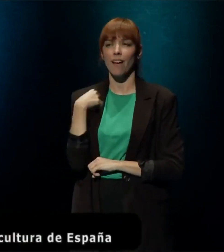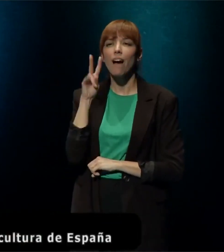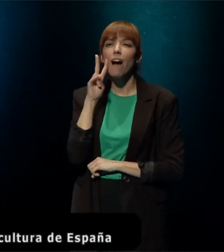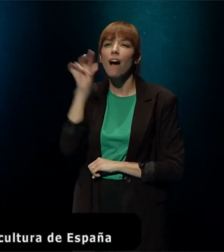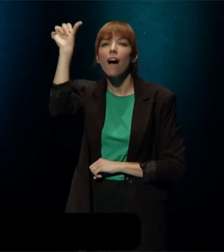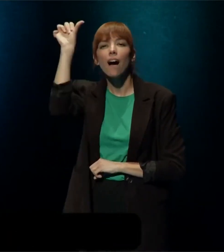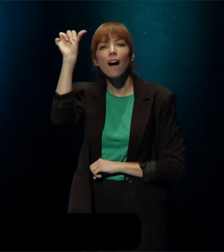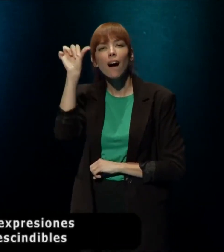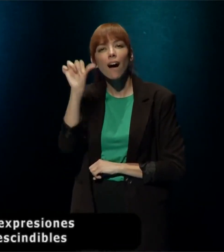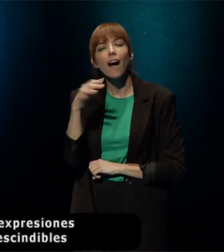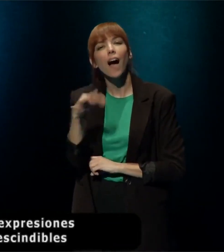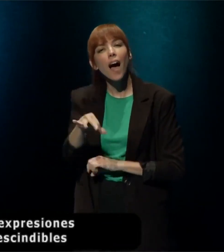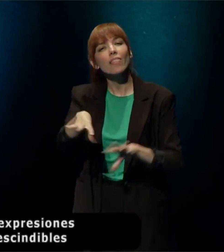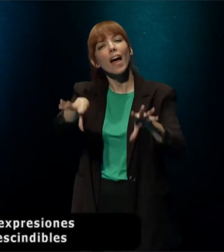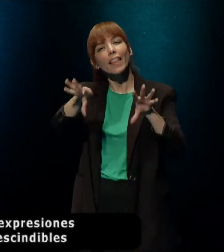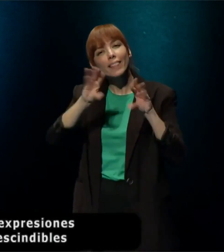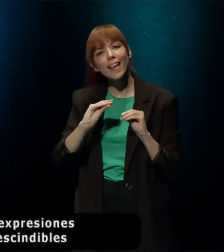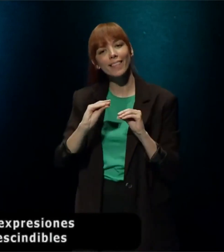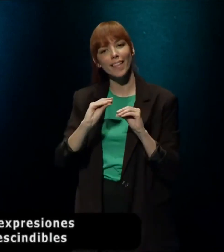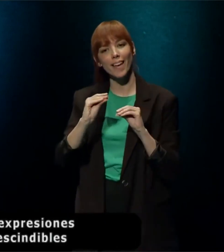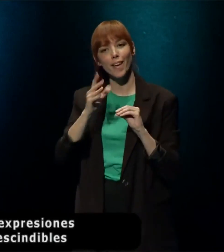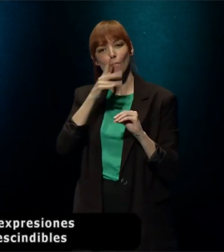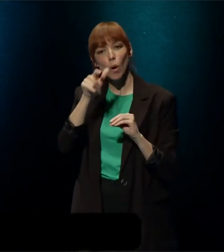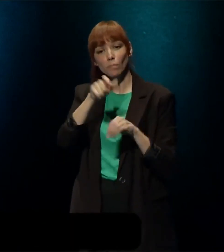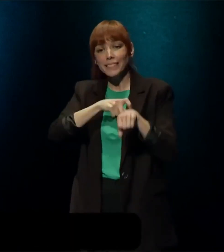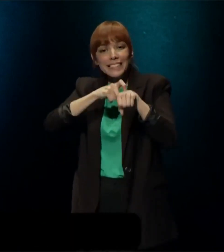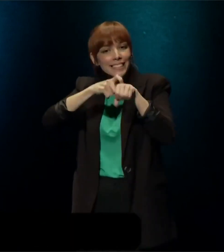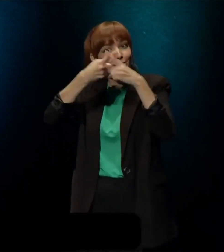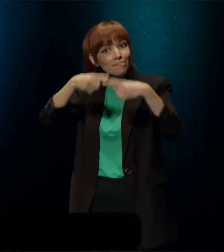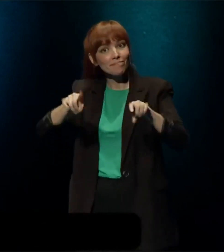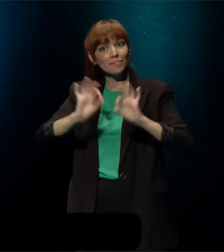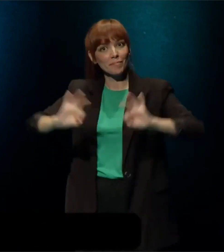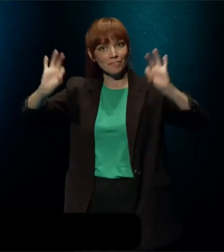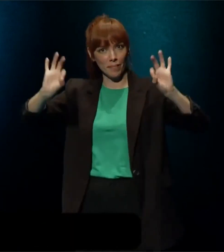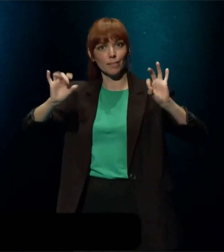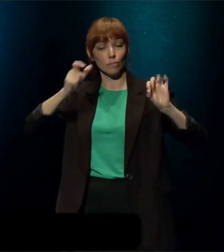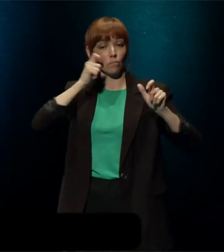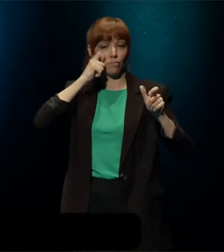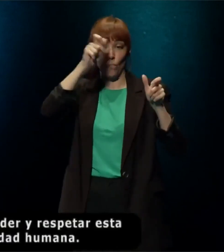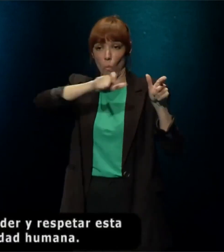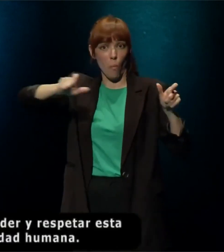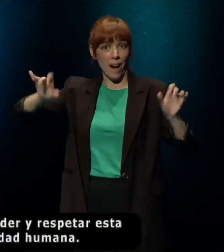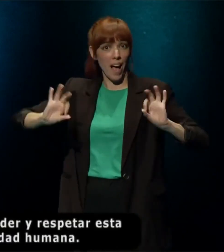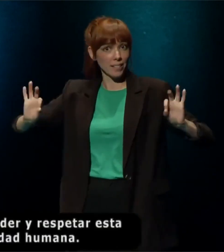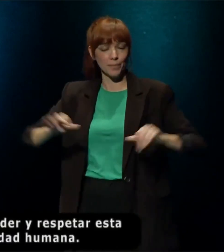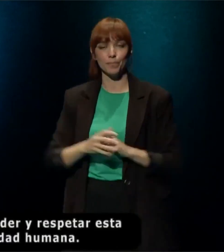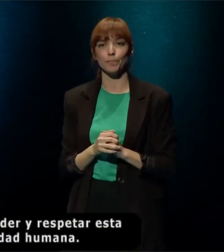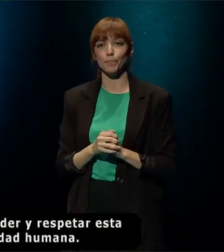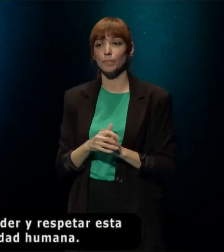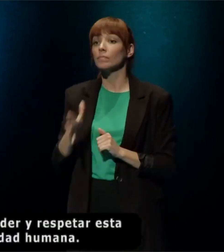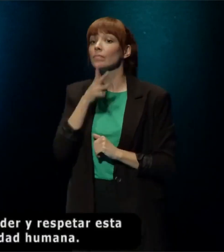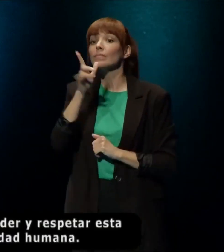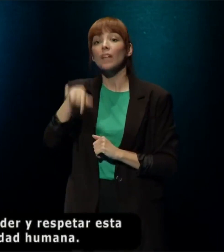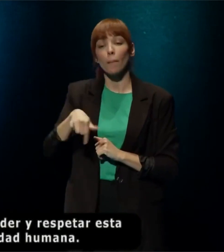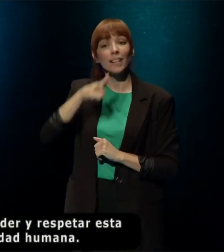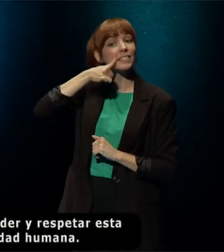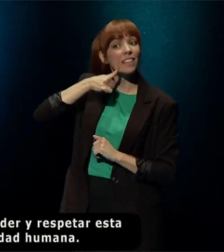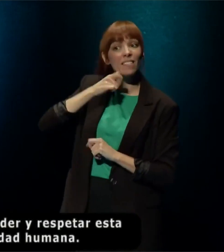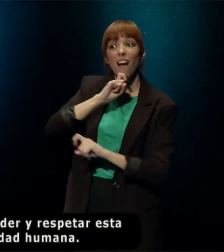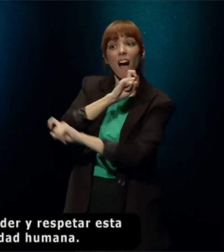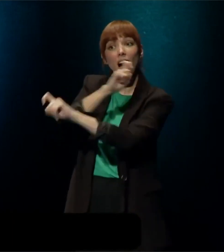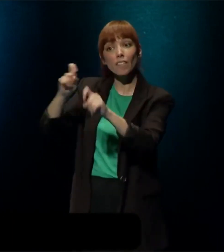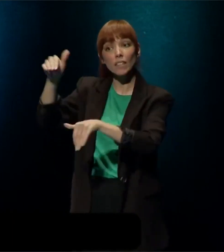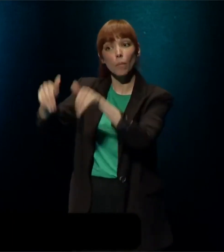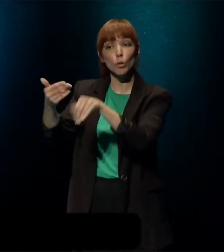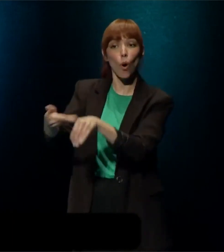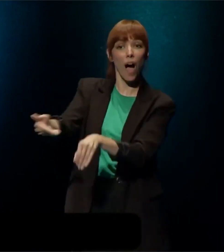y respetar esta diversidad humana. En este caso, el adelanto electoral también nos obliga a